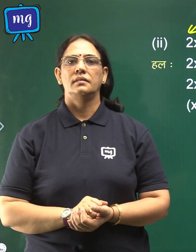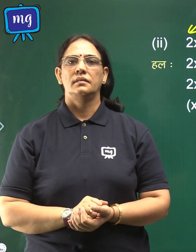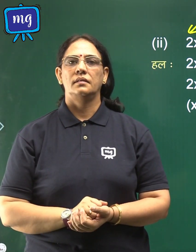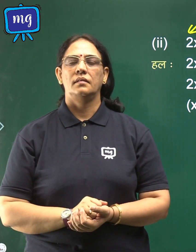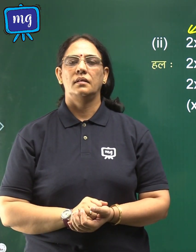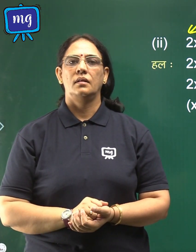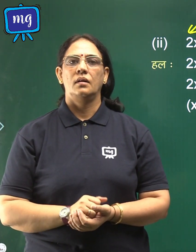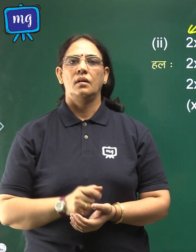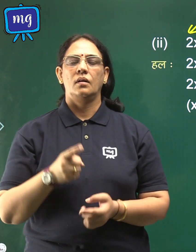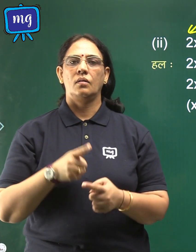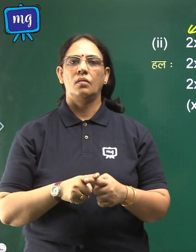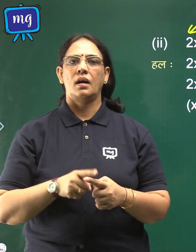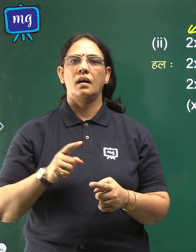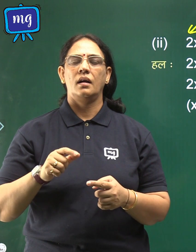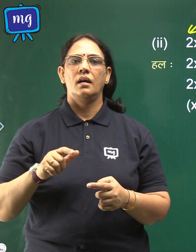गुणा करने पर